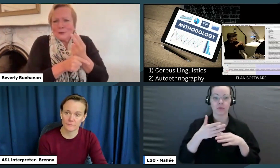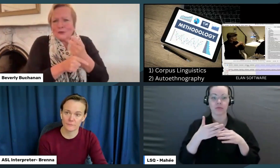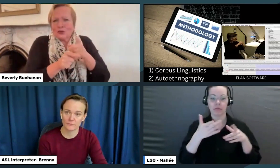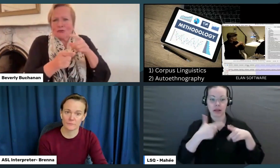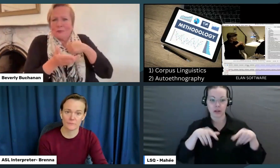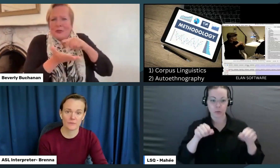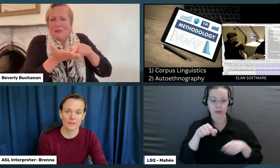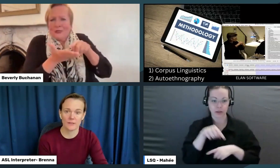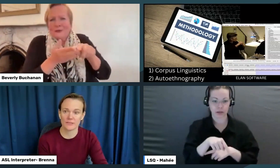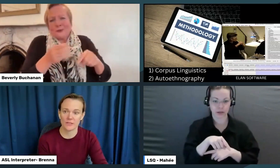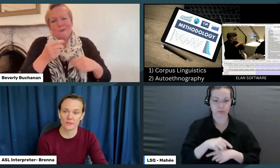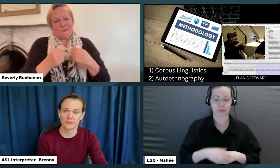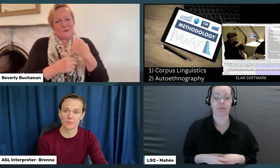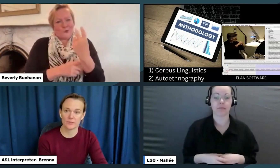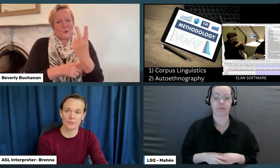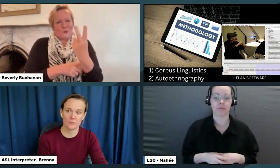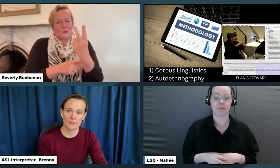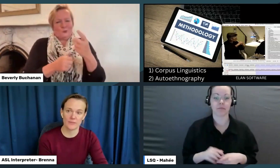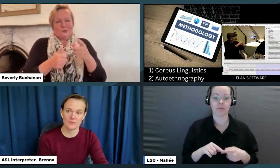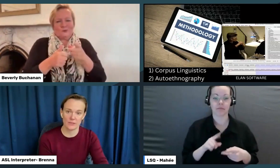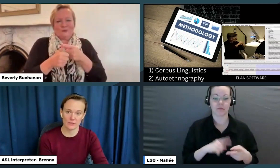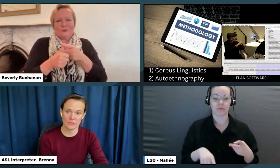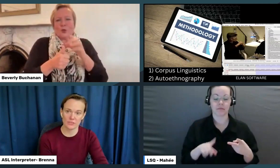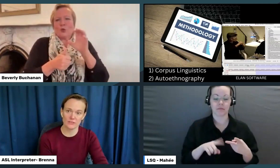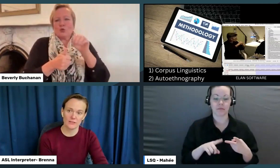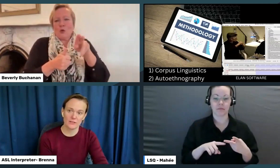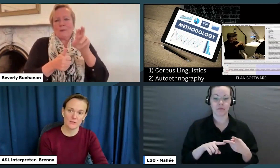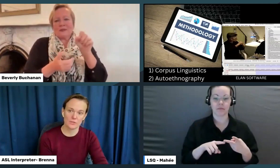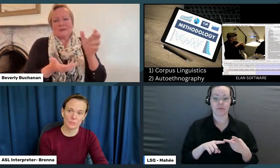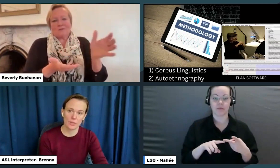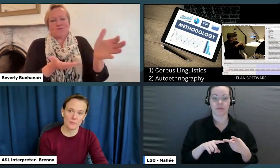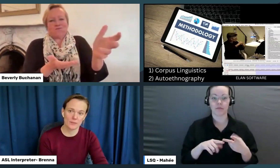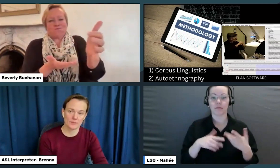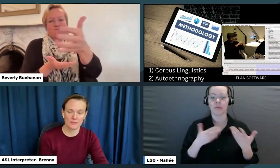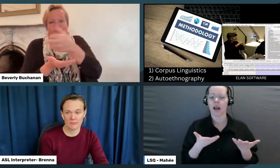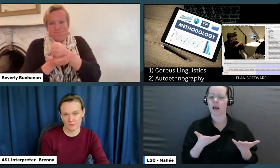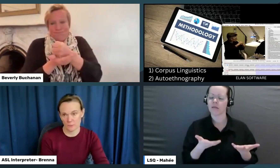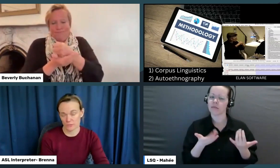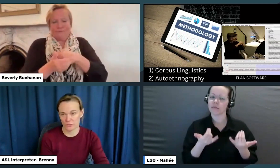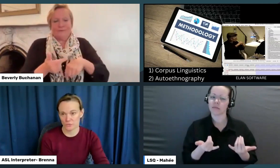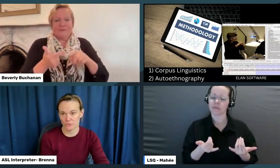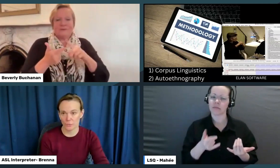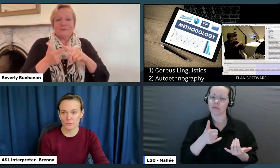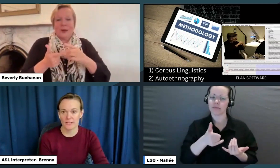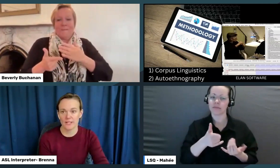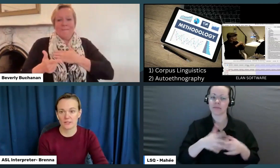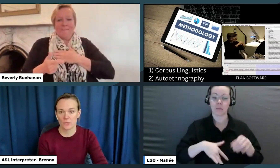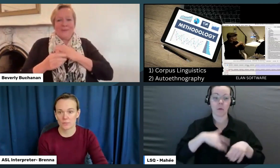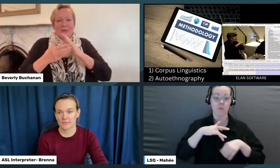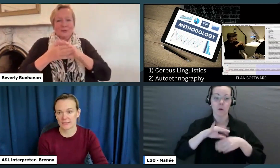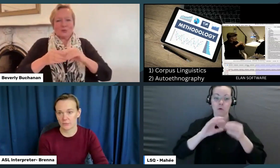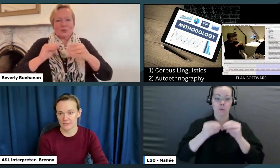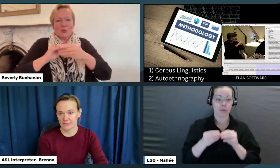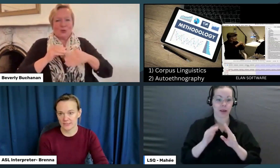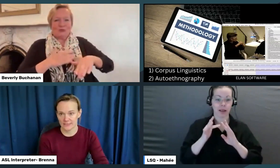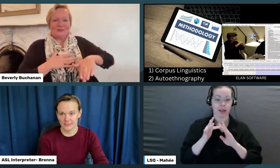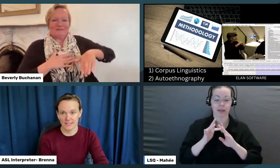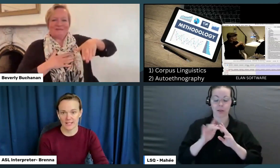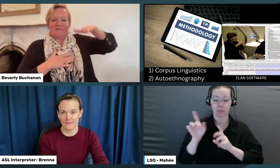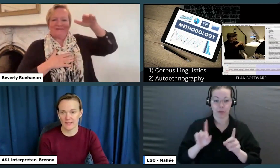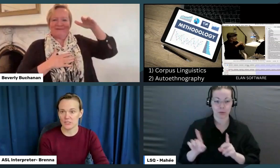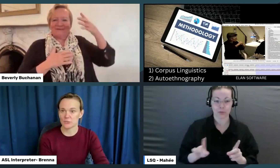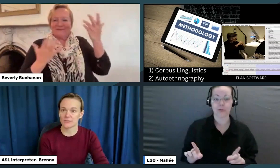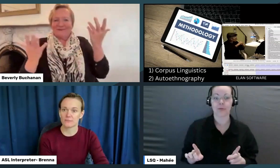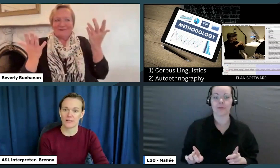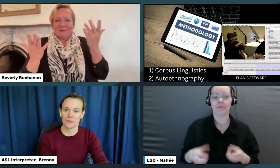Alors, je vais parler un peu de ma méthodologie, qui était surtout, il y en avait deux, la linguistique à base de